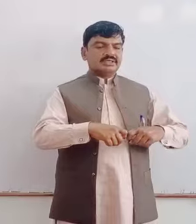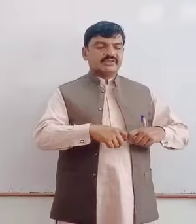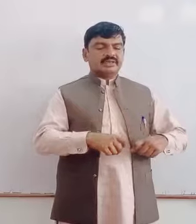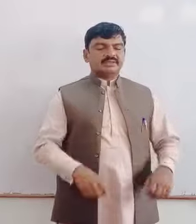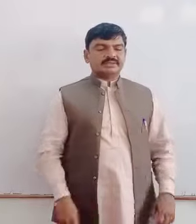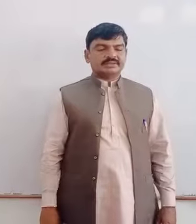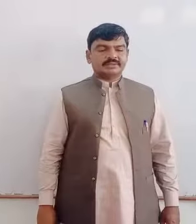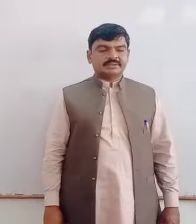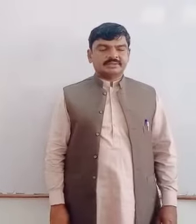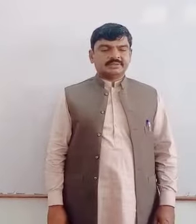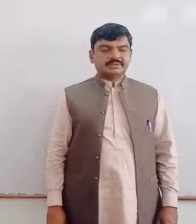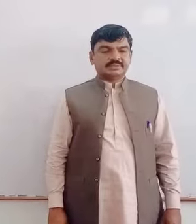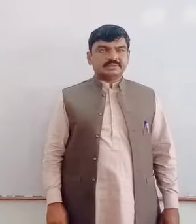गज़वा, कलमा,